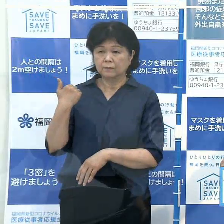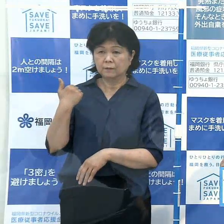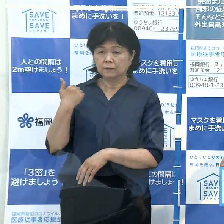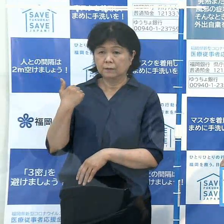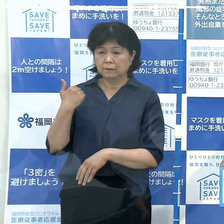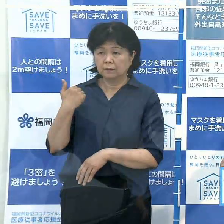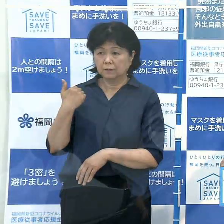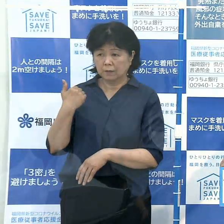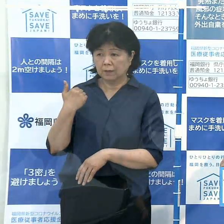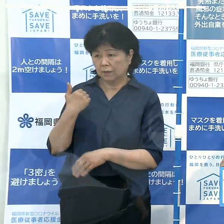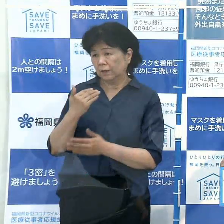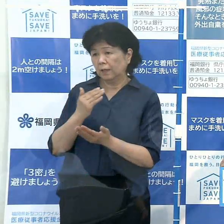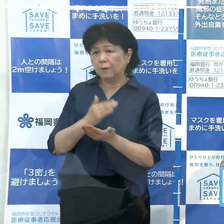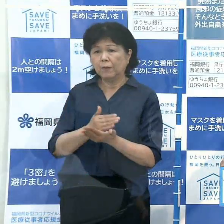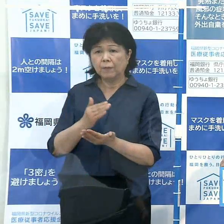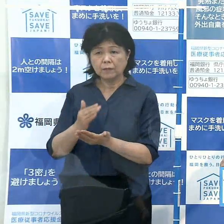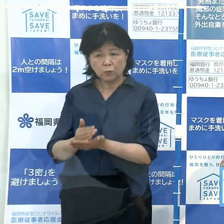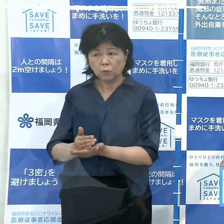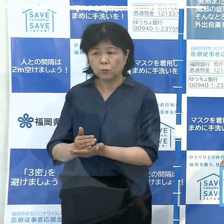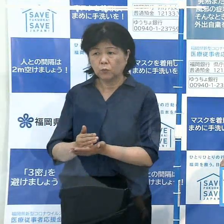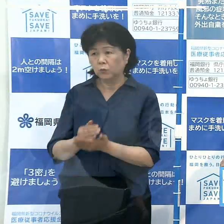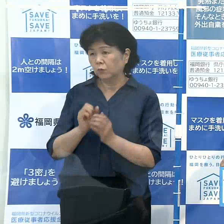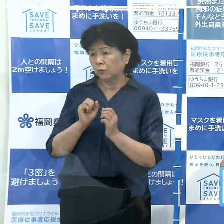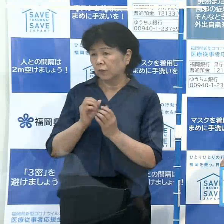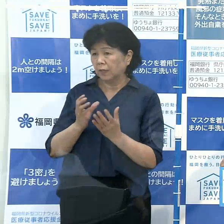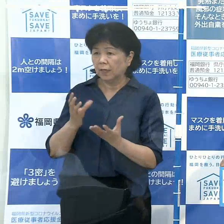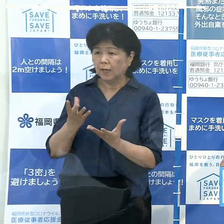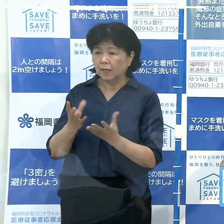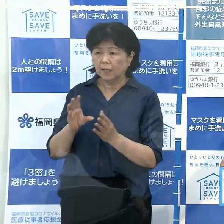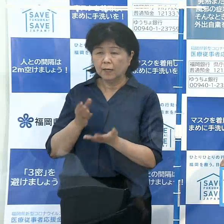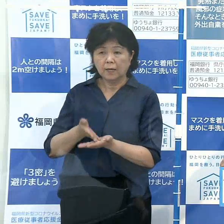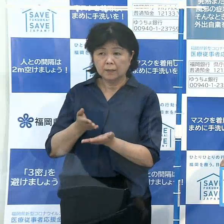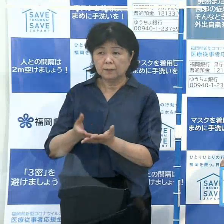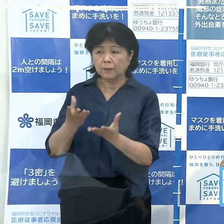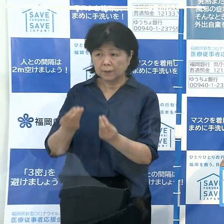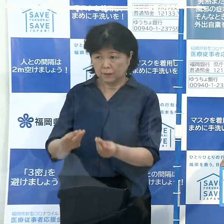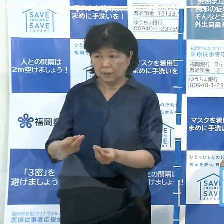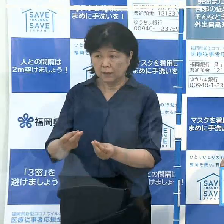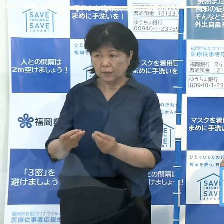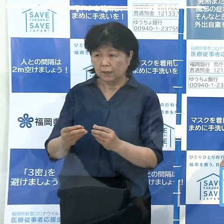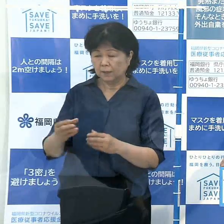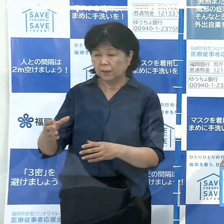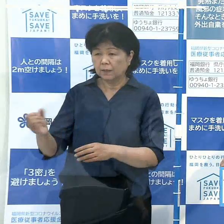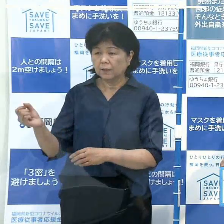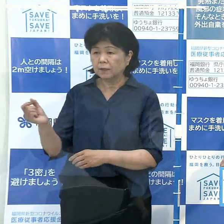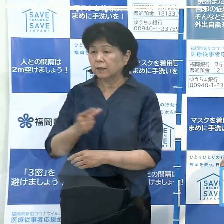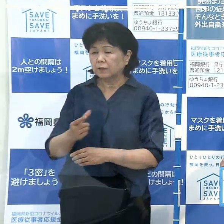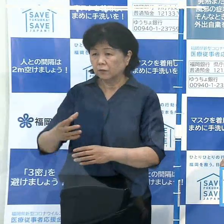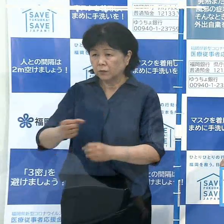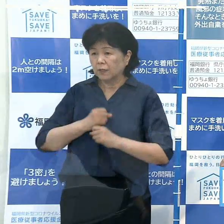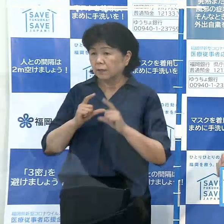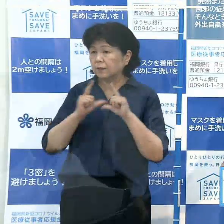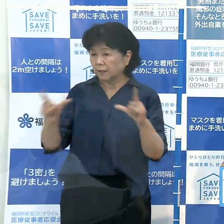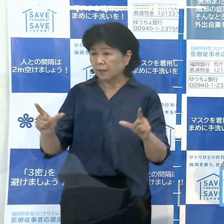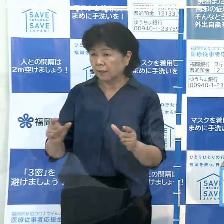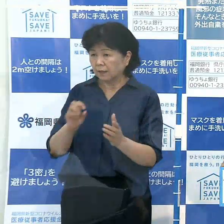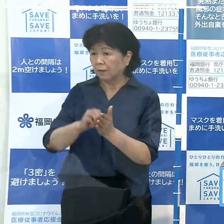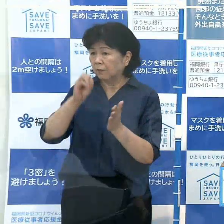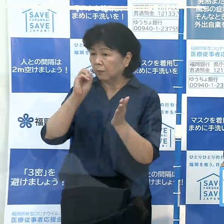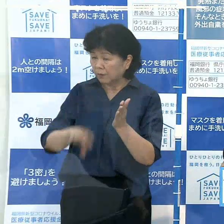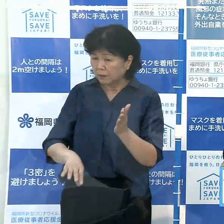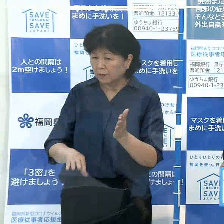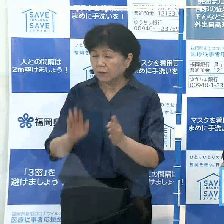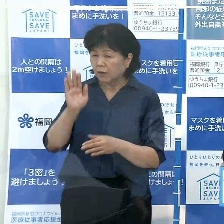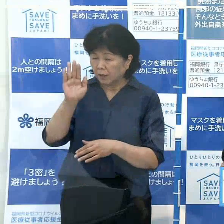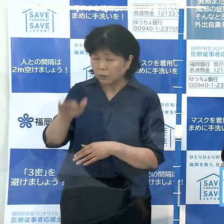自粛をしましょうということもやってたんですが、宣言が解除されて、全面的にいろんな措置を